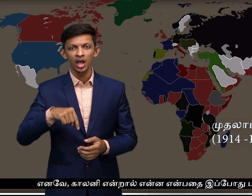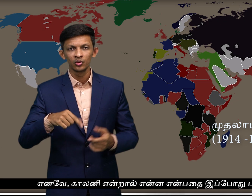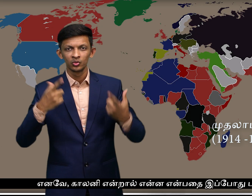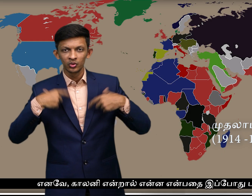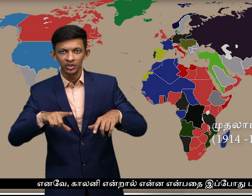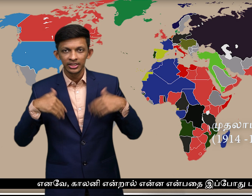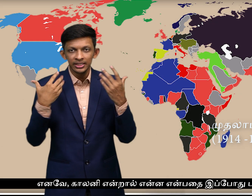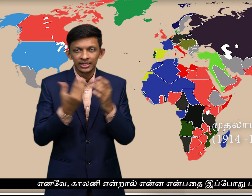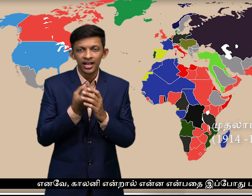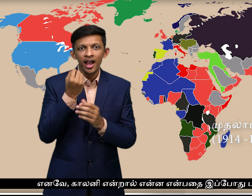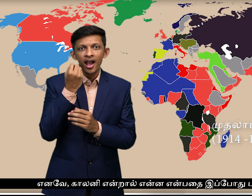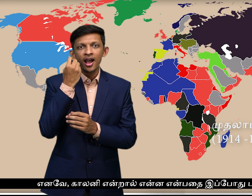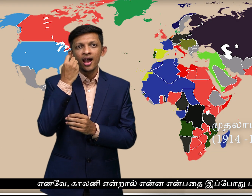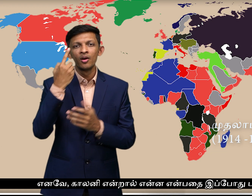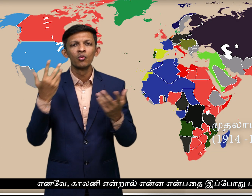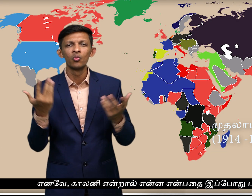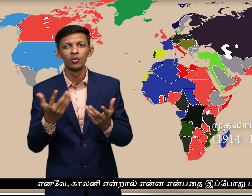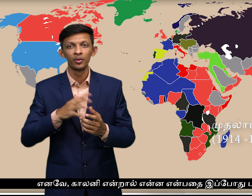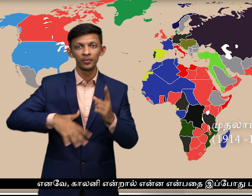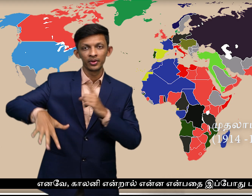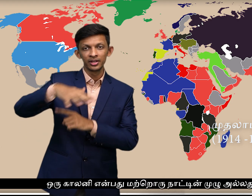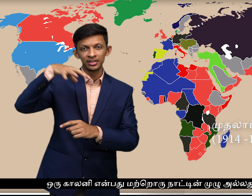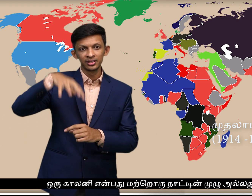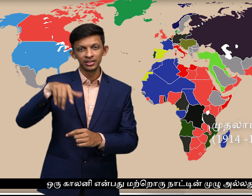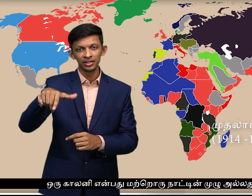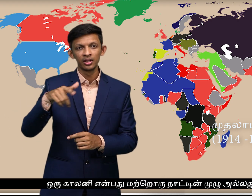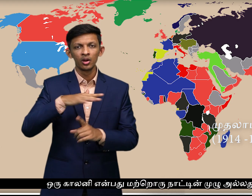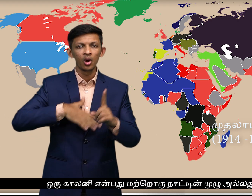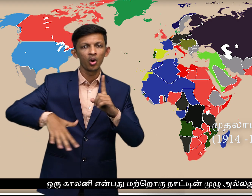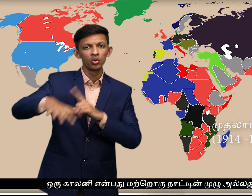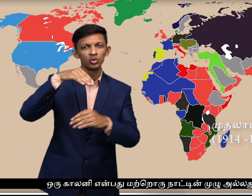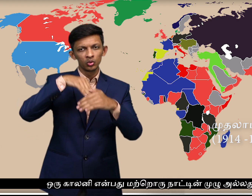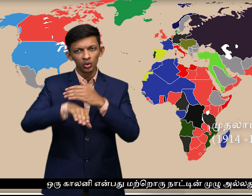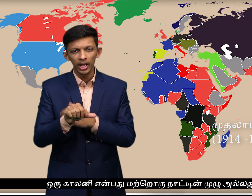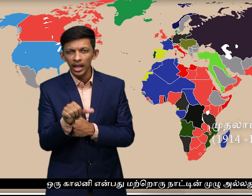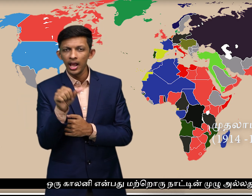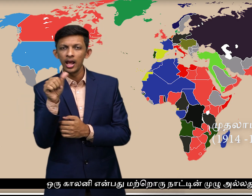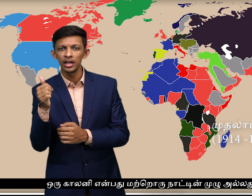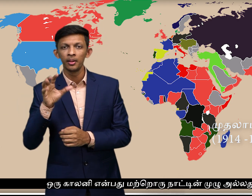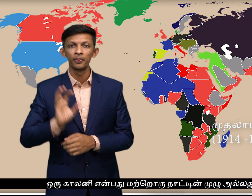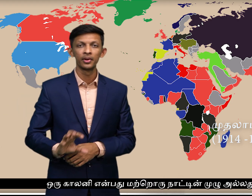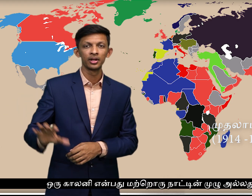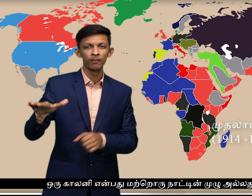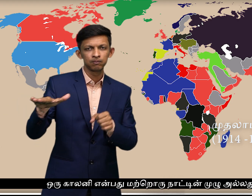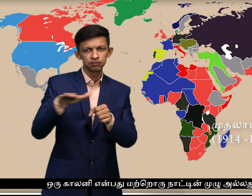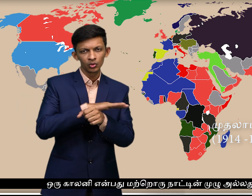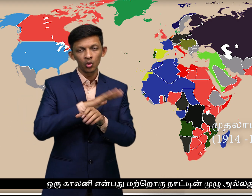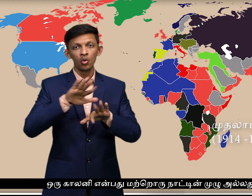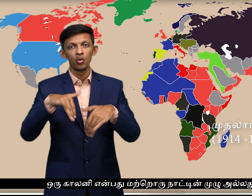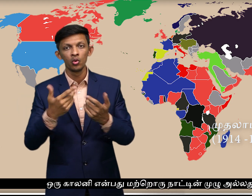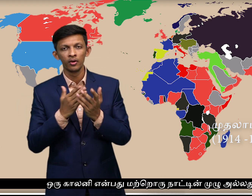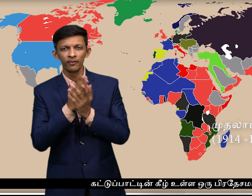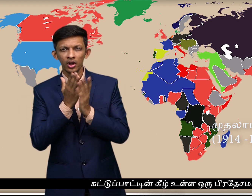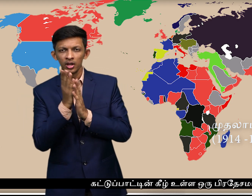காலனி என்றால் என்ன என்பதை இப்போது புரிந்து கொள்வோம். ஒரு காலனி என்பது மற்றொரு நாட்டின் முழு அல்லது